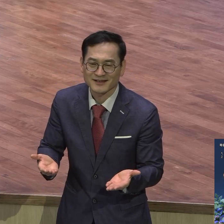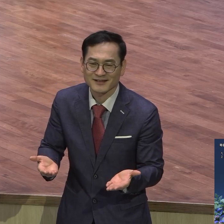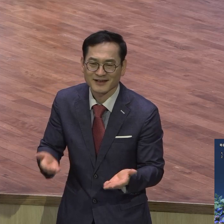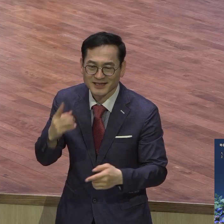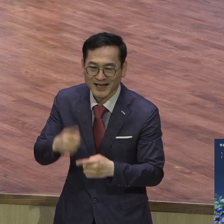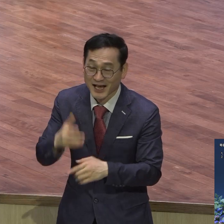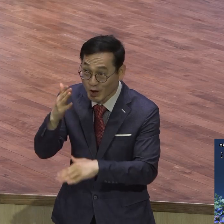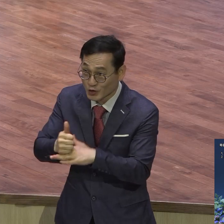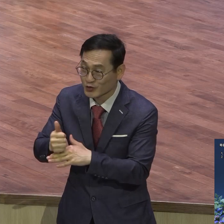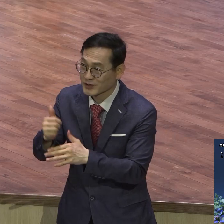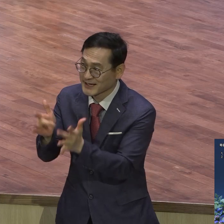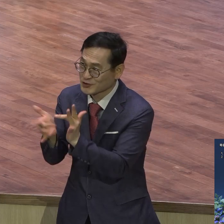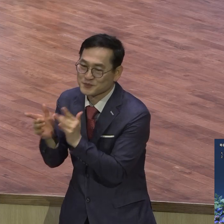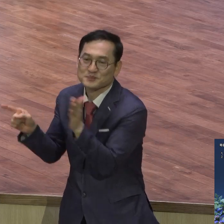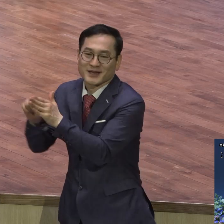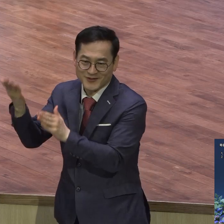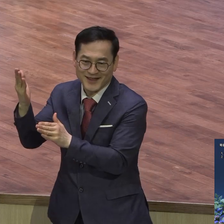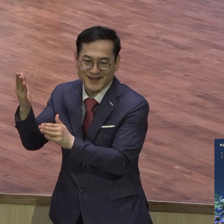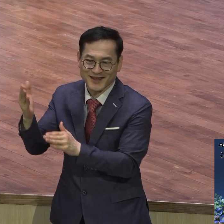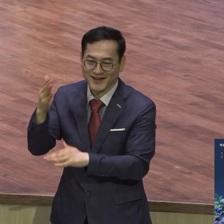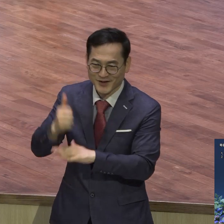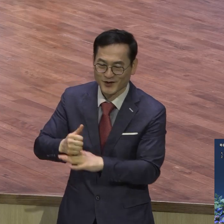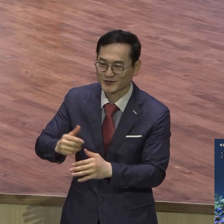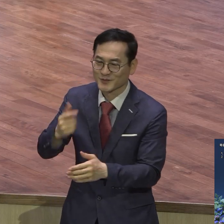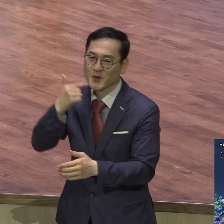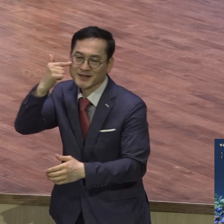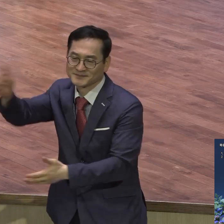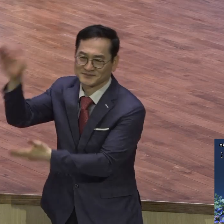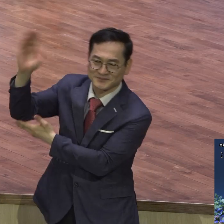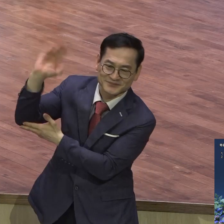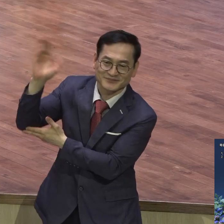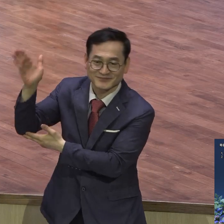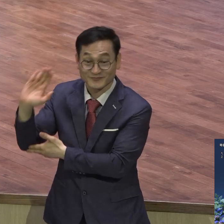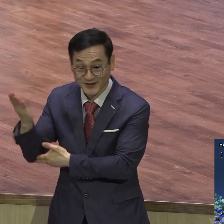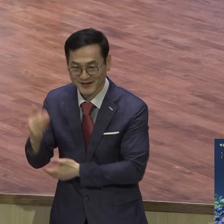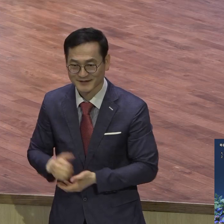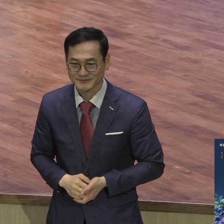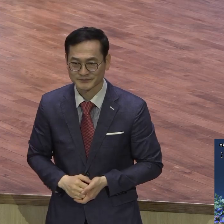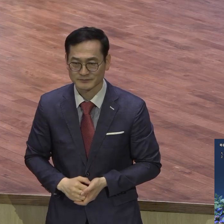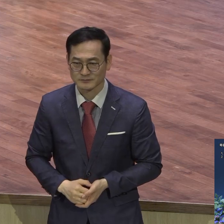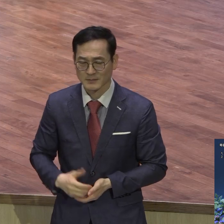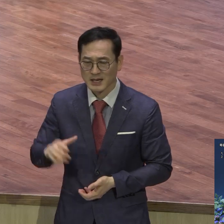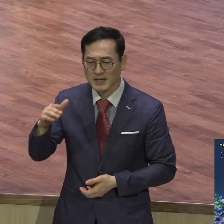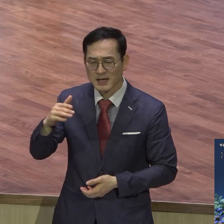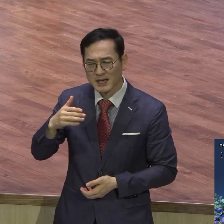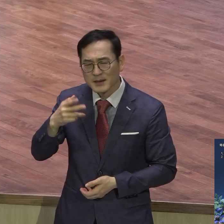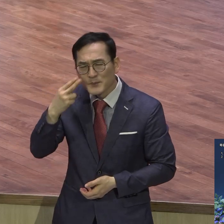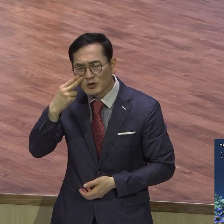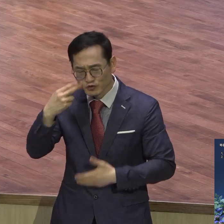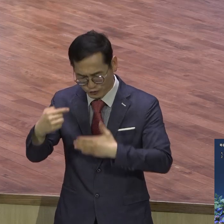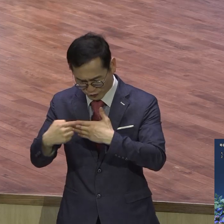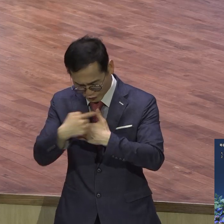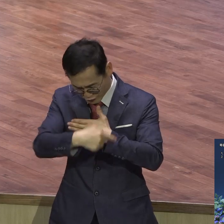성령의 은혜를 받아가 부흥사가 되었습니다. 부흥사가 되가지고 저 미국 전역을